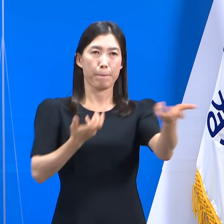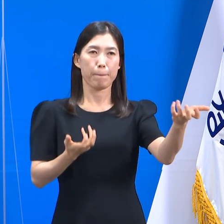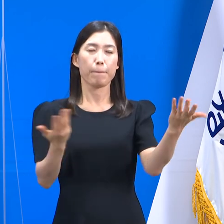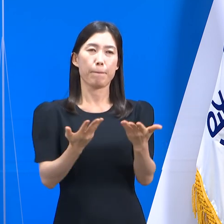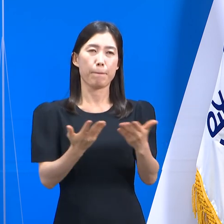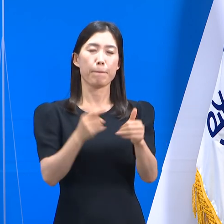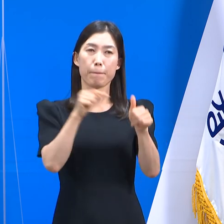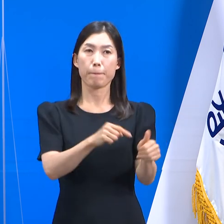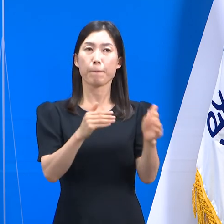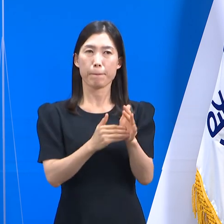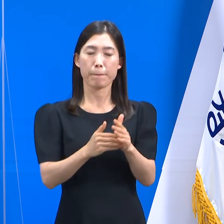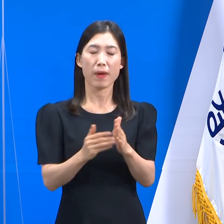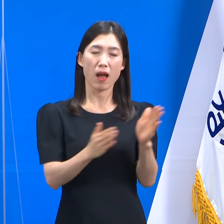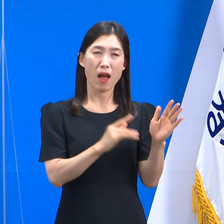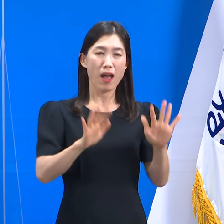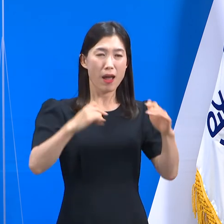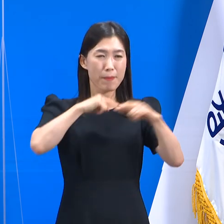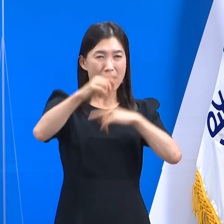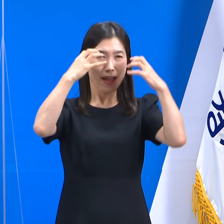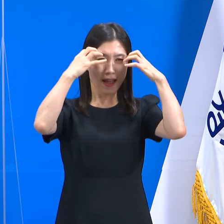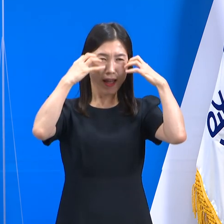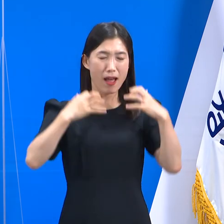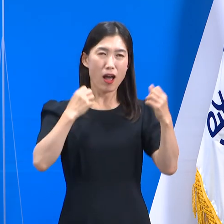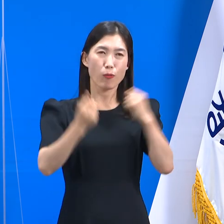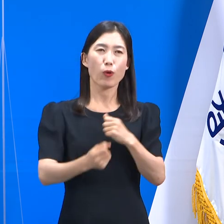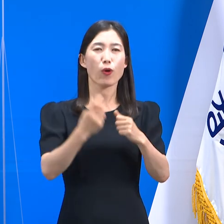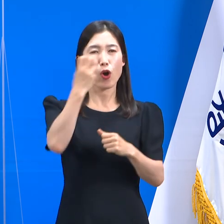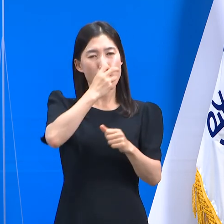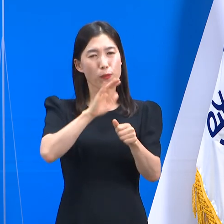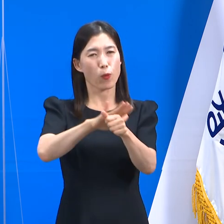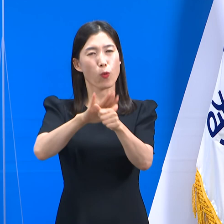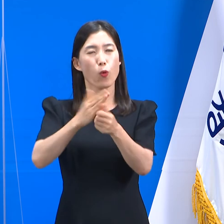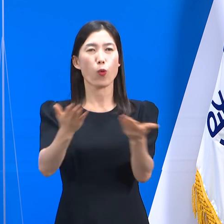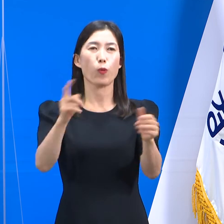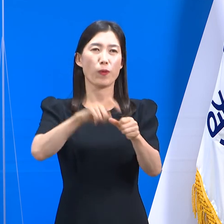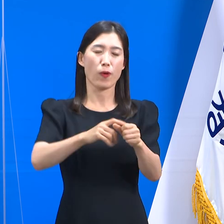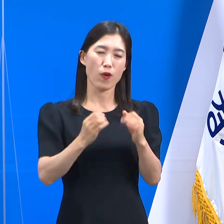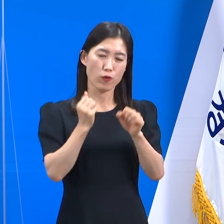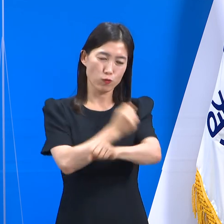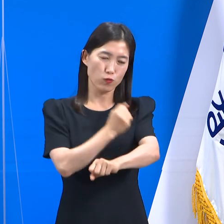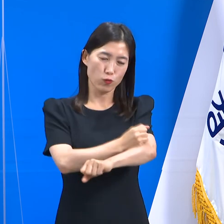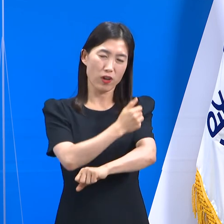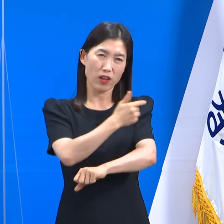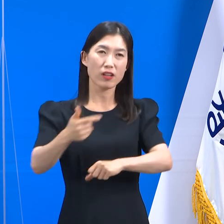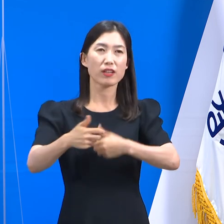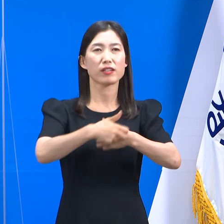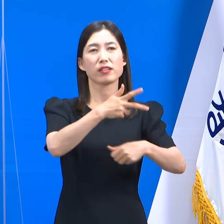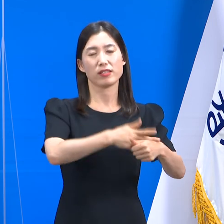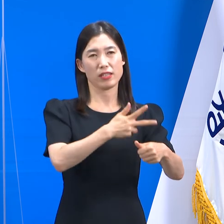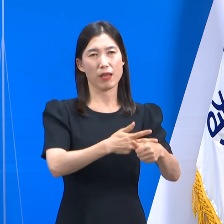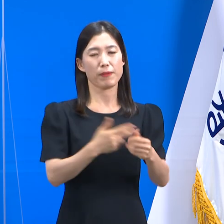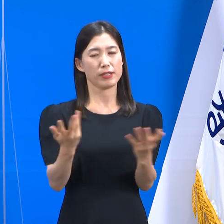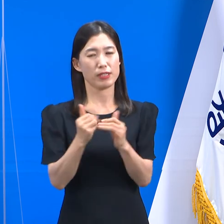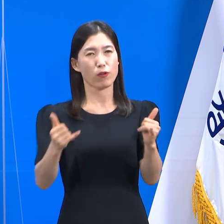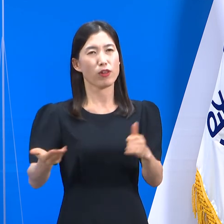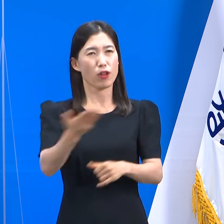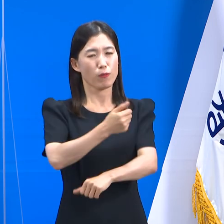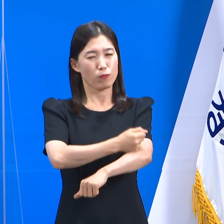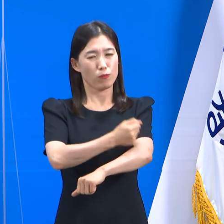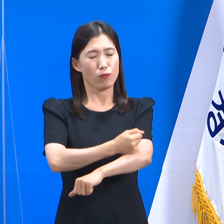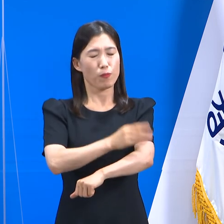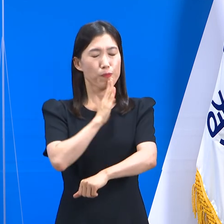폭염에도 불구하고 방역체계 1선에서 신속한 검사를 위해 애쓰고 계신 의료진 및 현장 근무 직원의 노고에